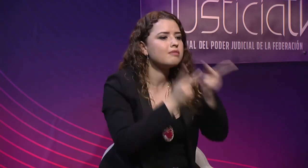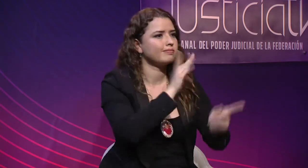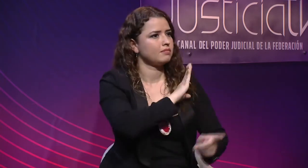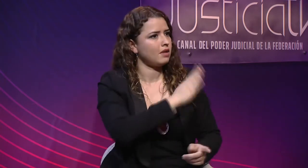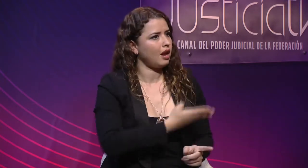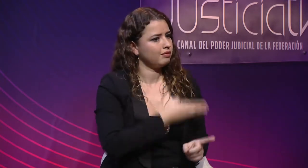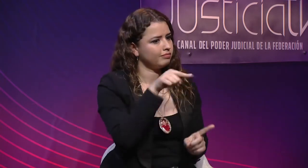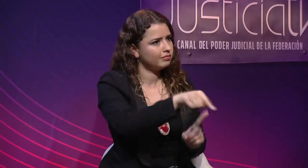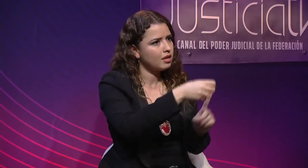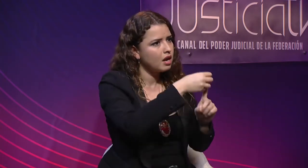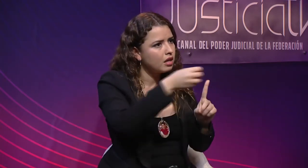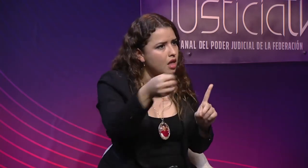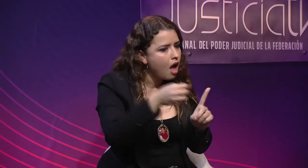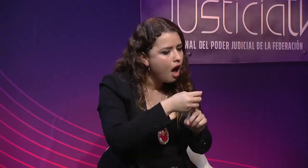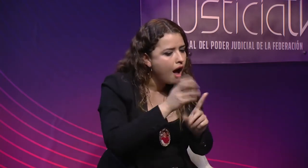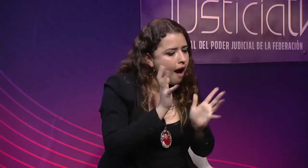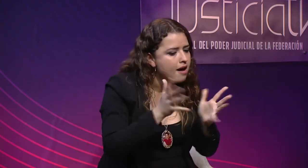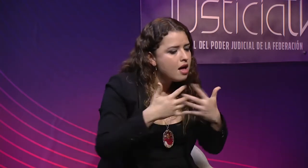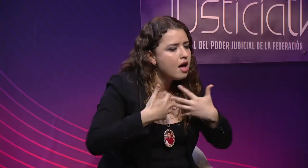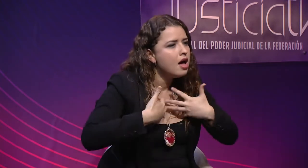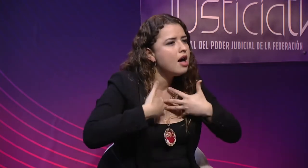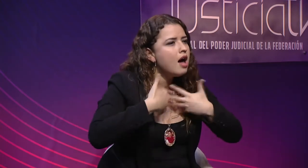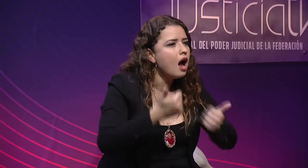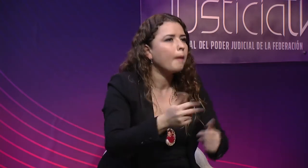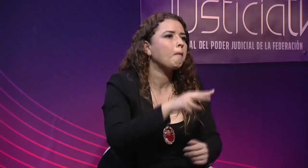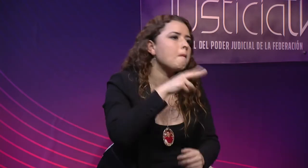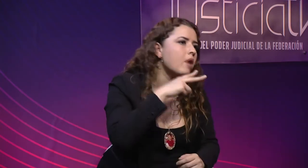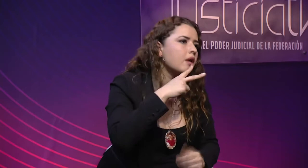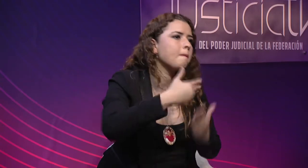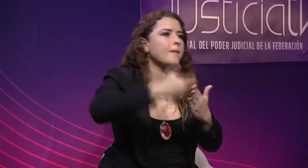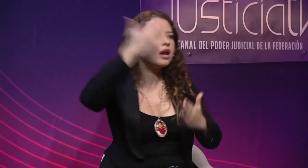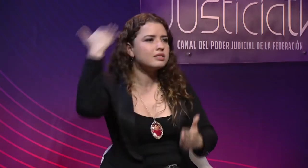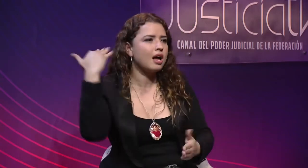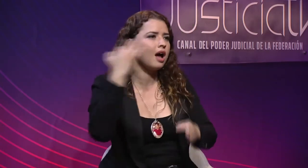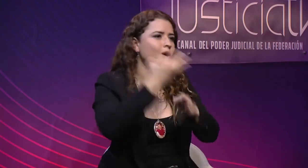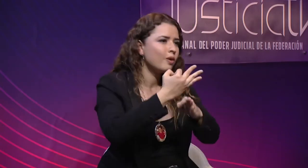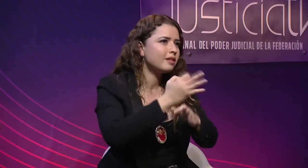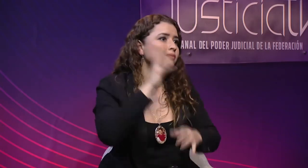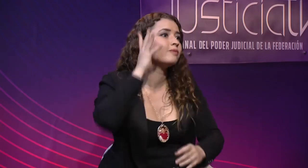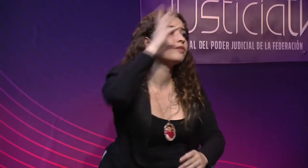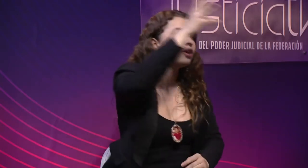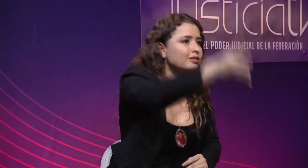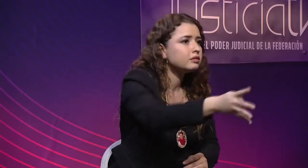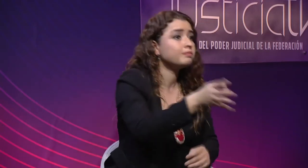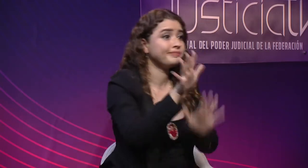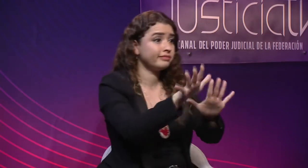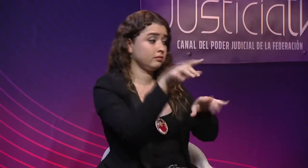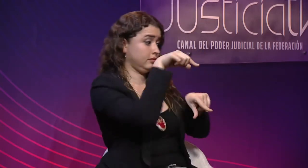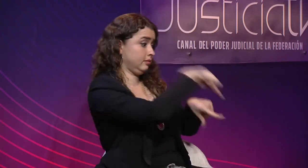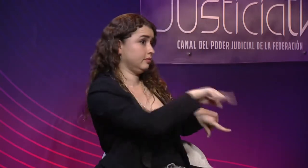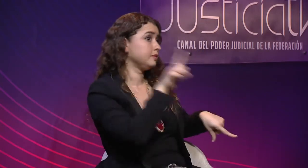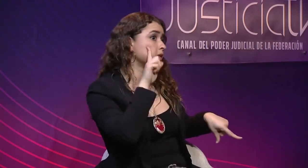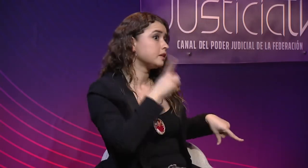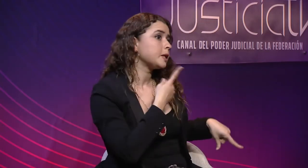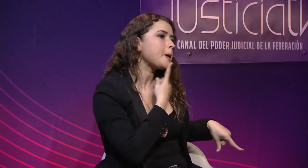realidad, ¿no? Y también empecé a aprender otras palabras, otro idioma, ¿no? El español.